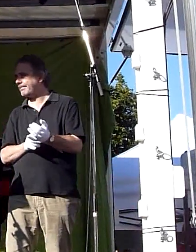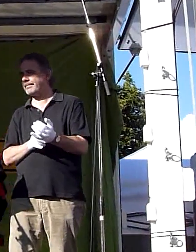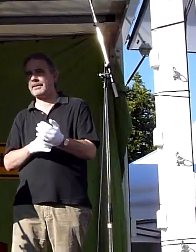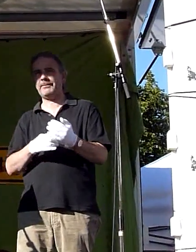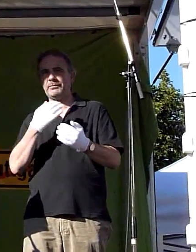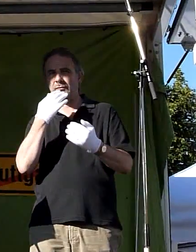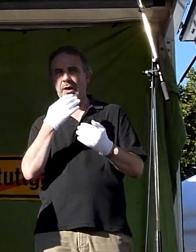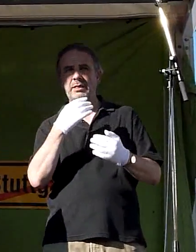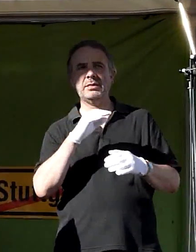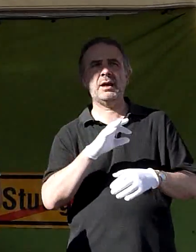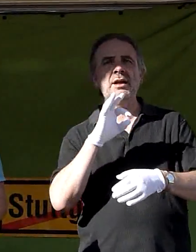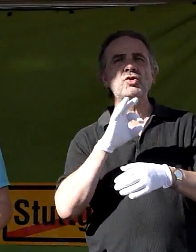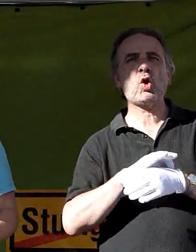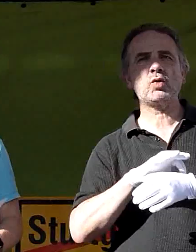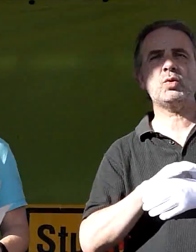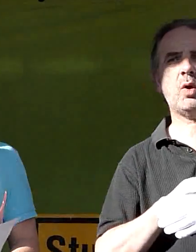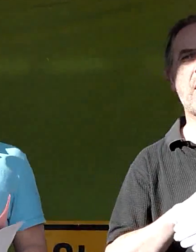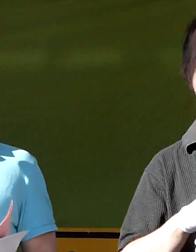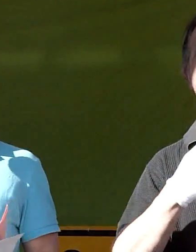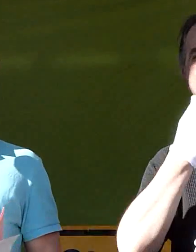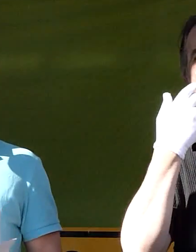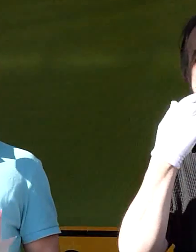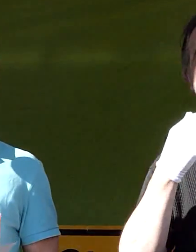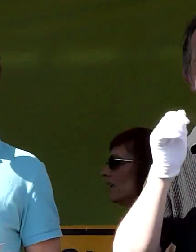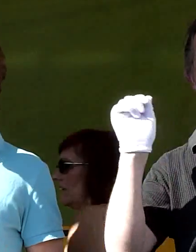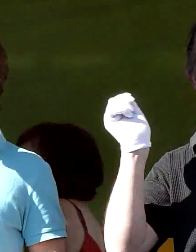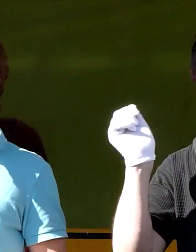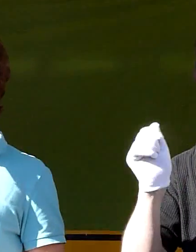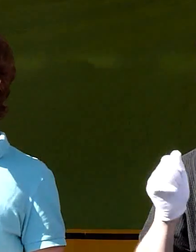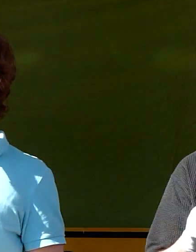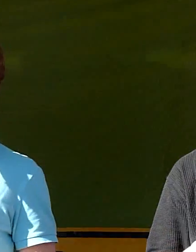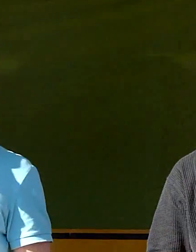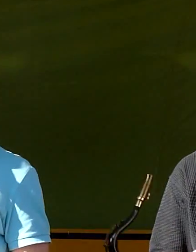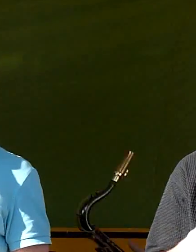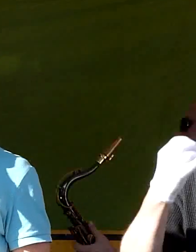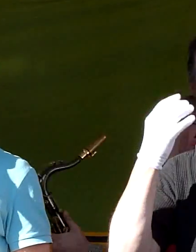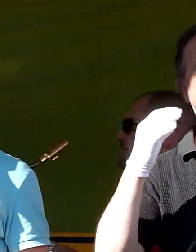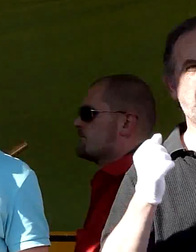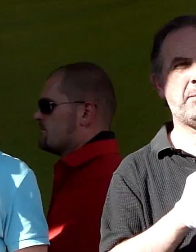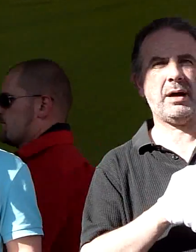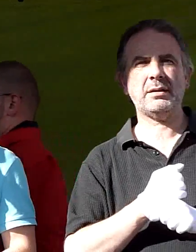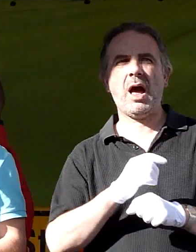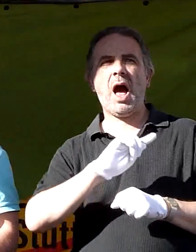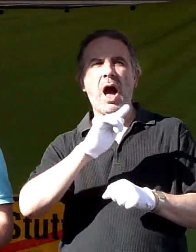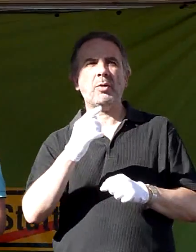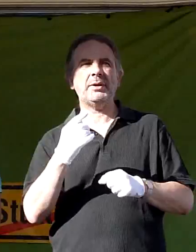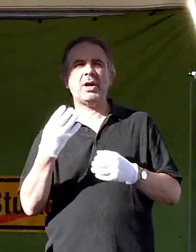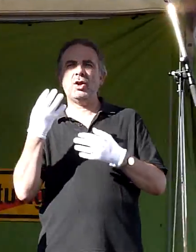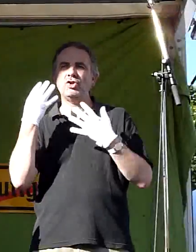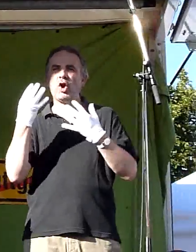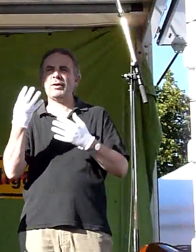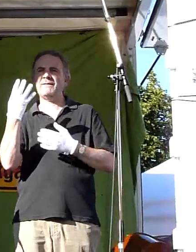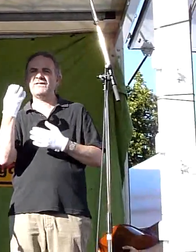Vielen Dank, Dr. Heißenbüttel, dass Sie uns noch mal klar gemacht haben, auch mit 49 Zügen bleibt